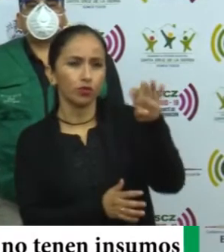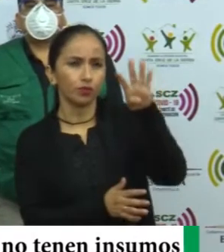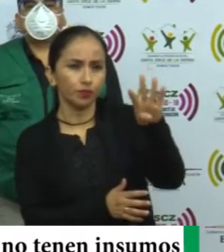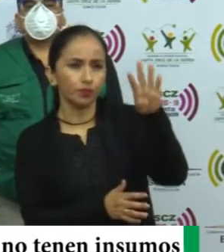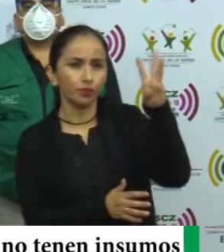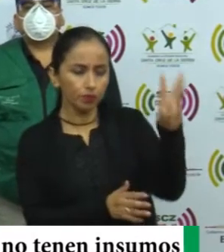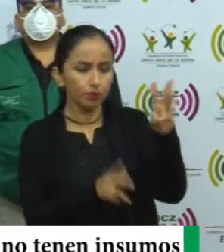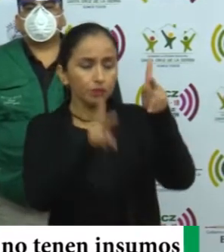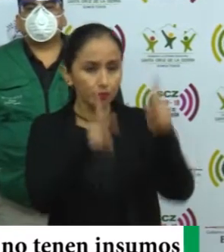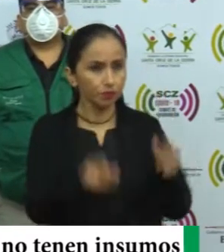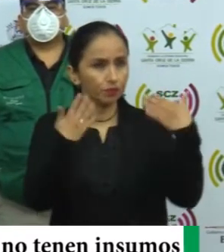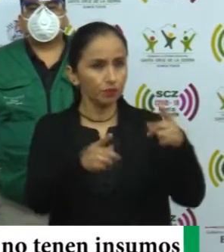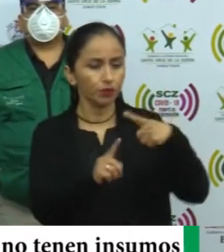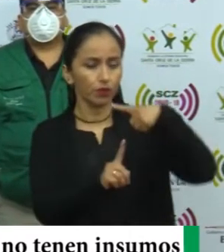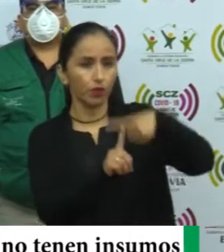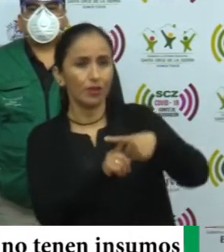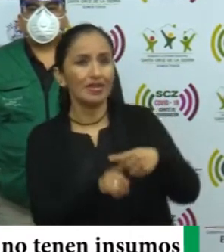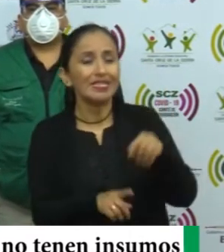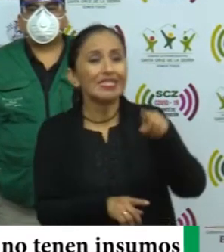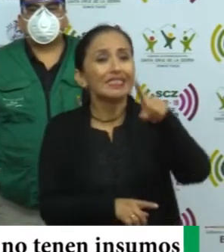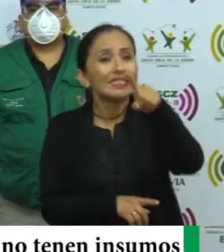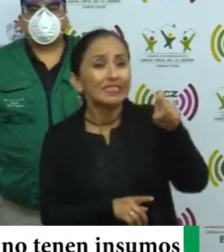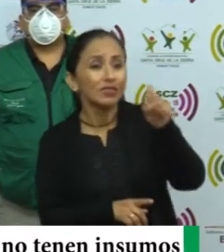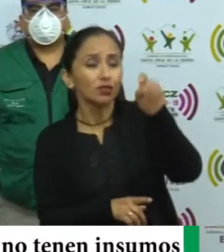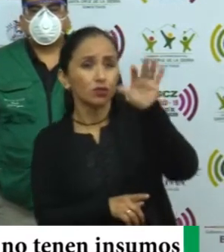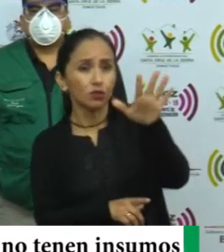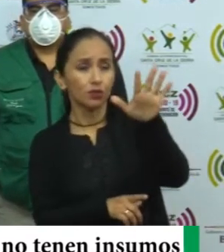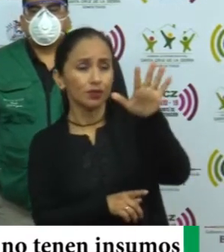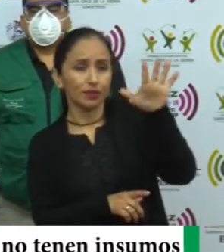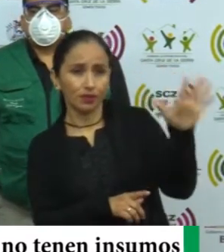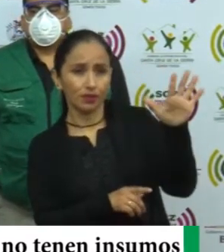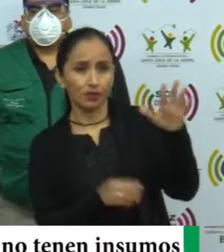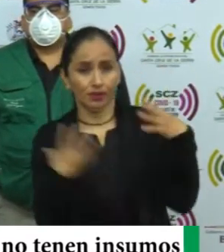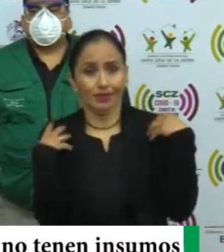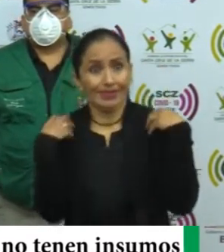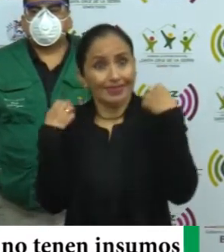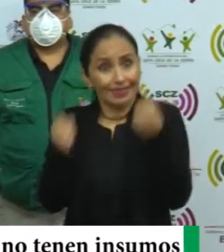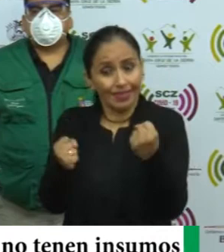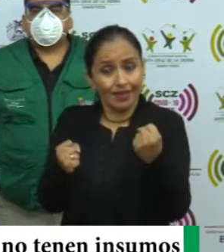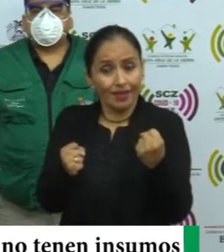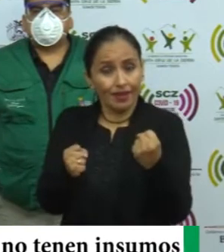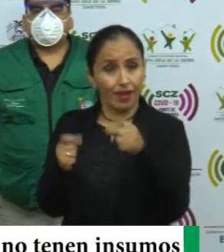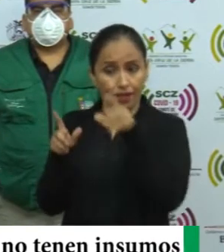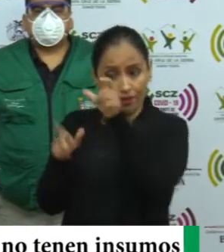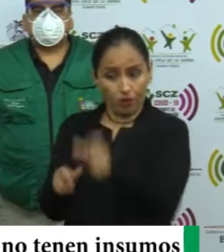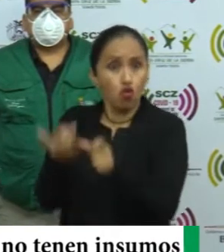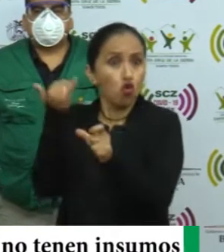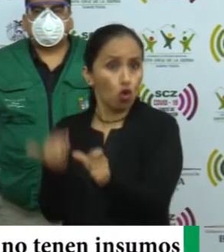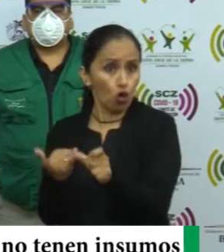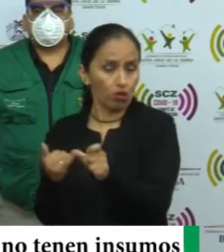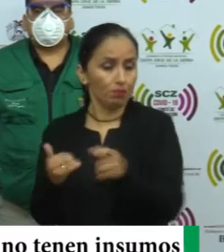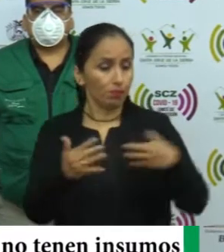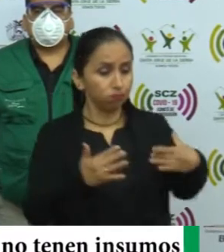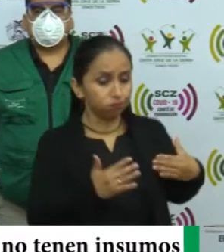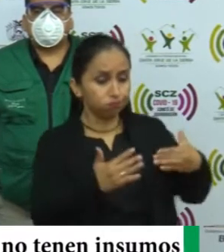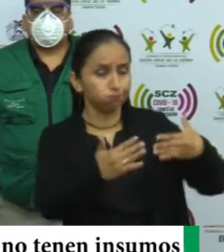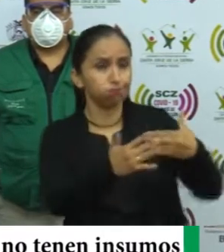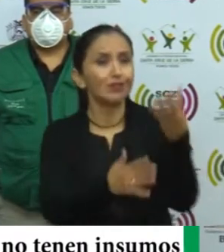31.846. Tenemos 155 recuperados, que hasta la fecha se ha alcanzado